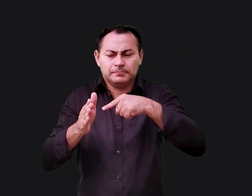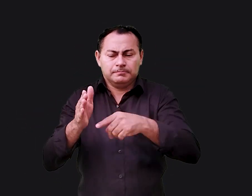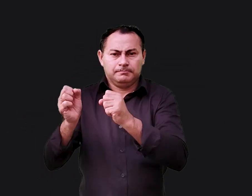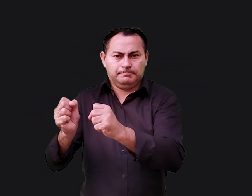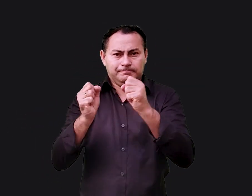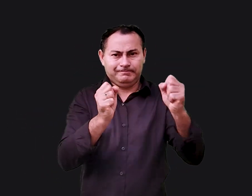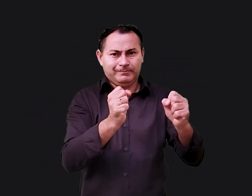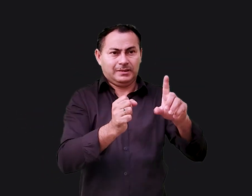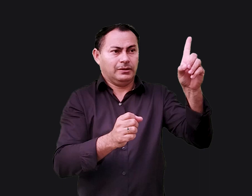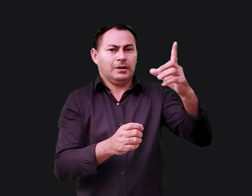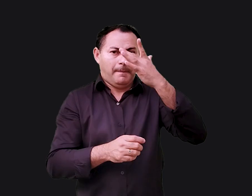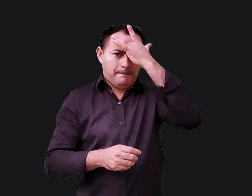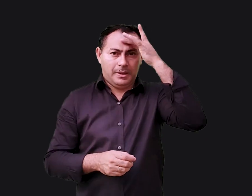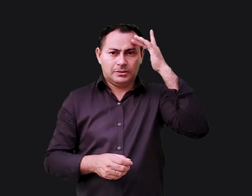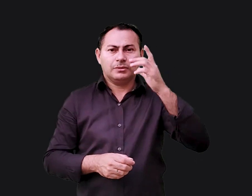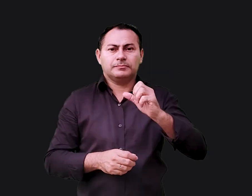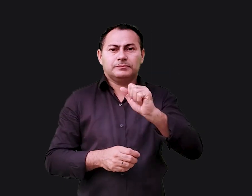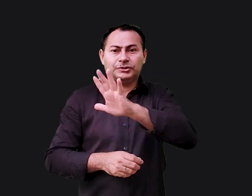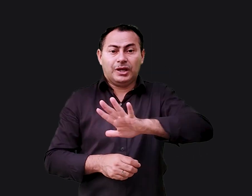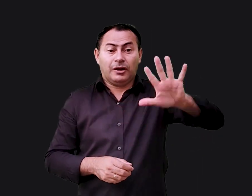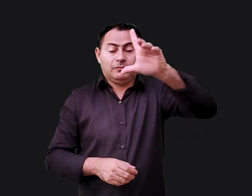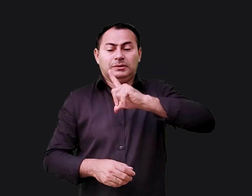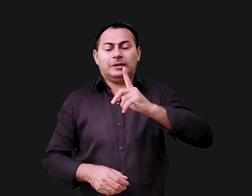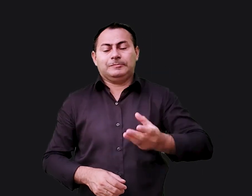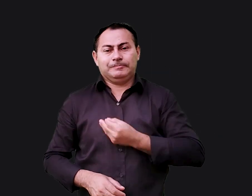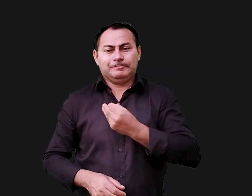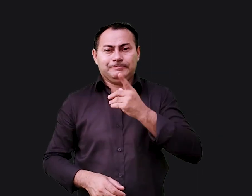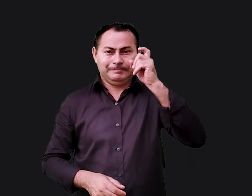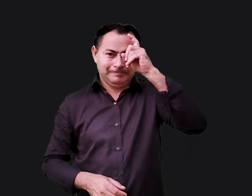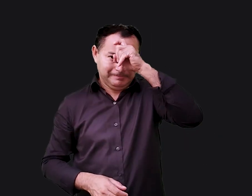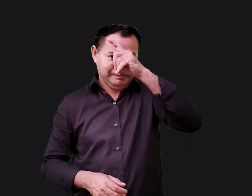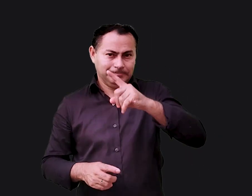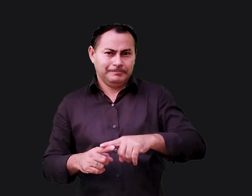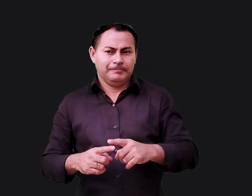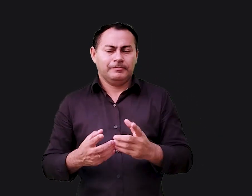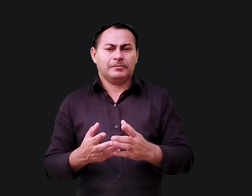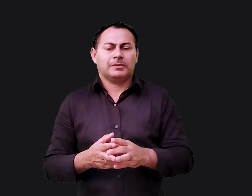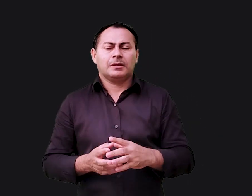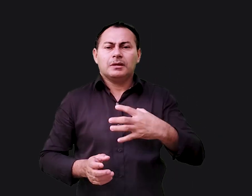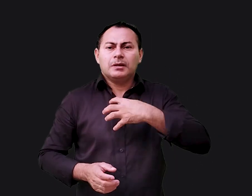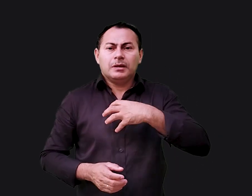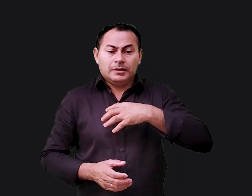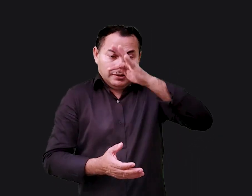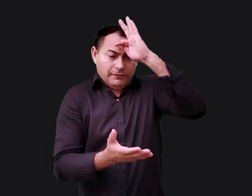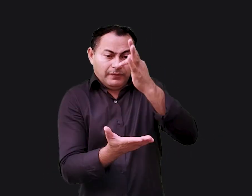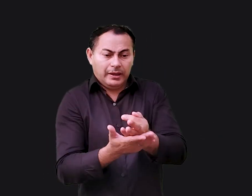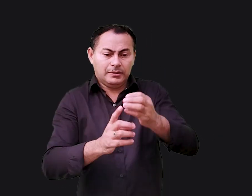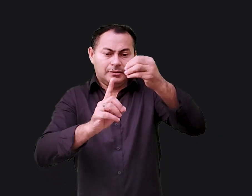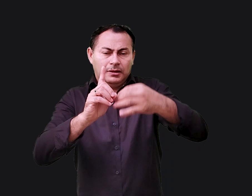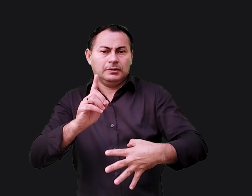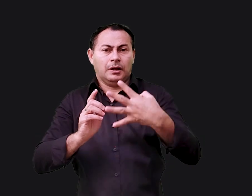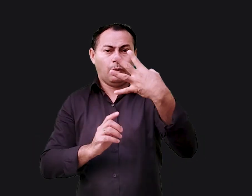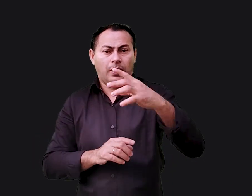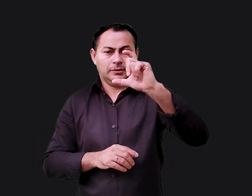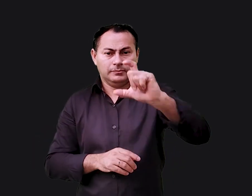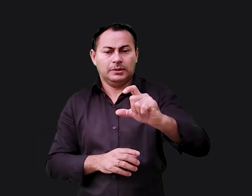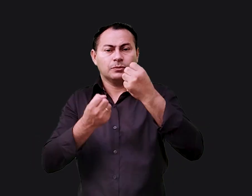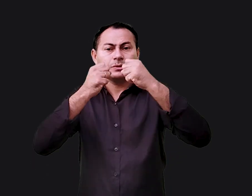também profunda e poderosa essas pessoas geralmente têm uma vida difícil esse tipo de fé descrito na quarta